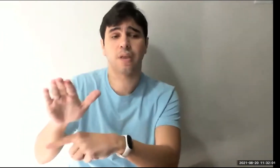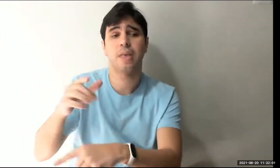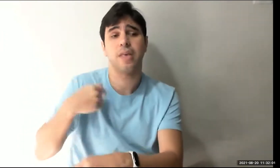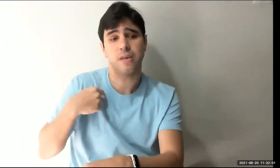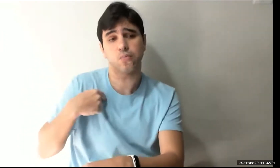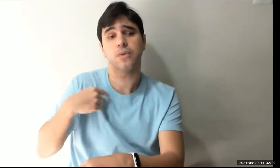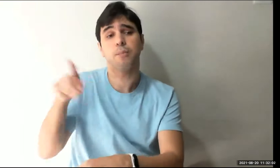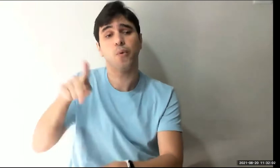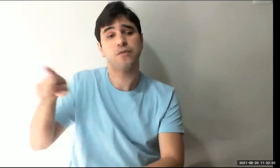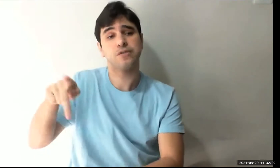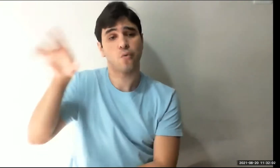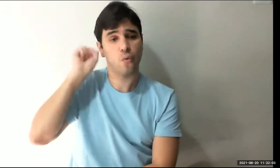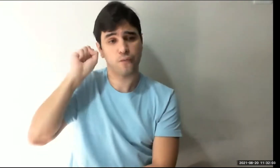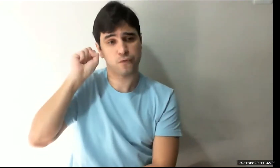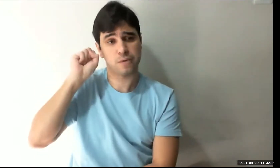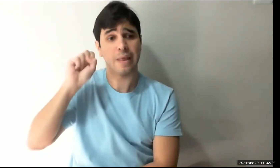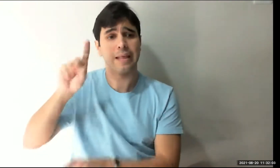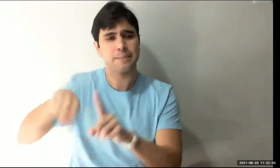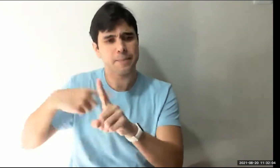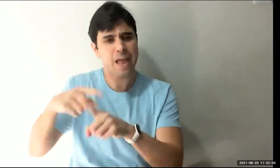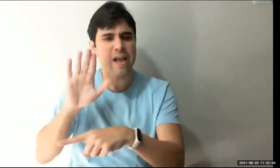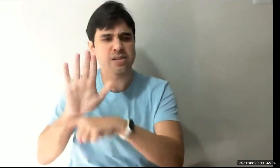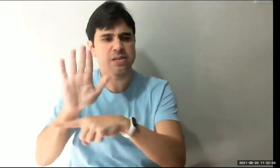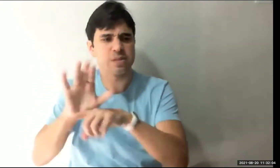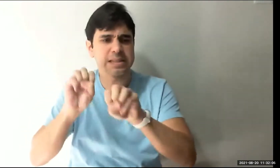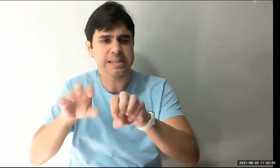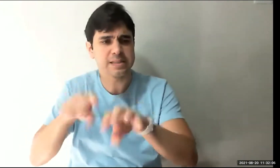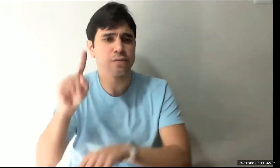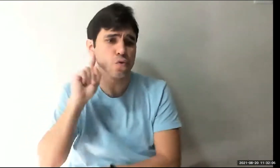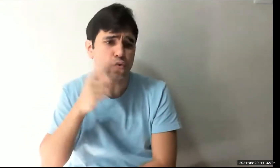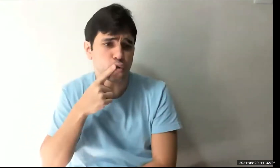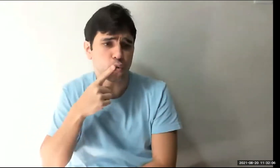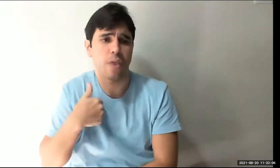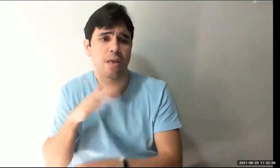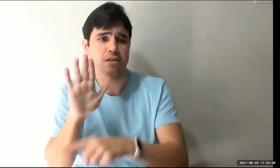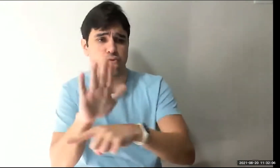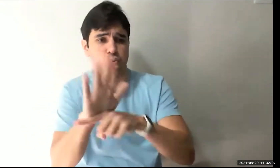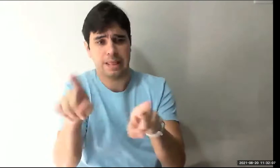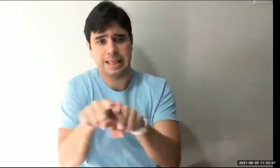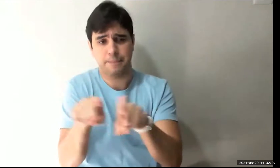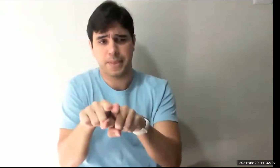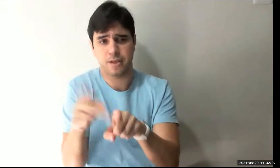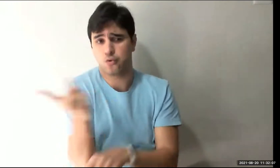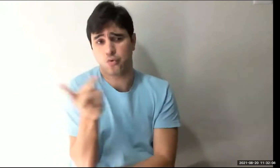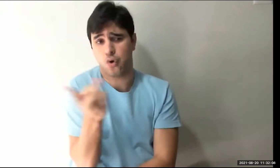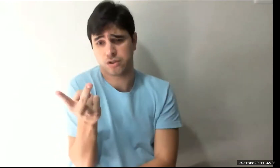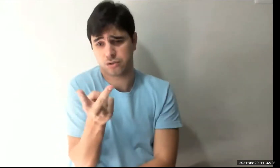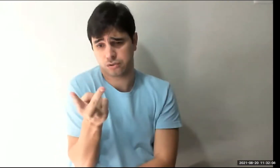com o trabalho que eu fiz, de pesquisa, né? Posso ajudar professores ouvintes e até os surdos, passando